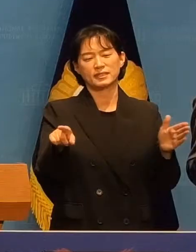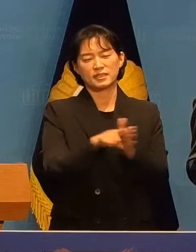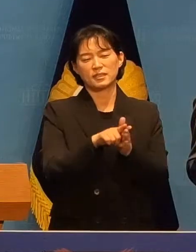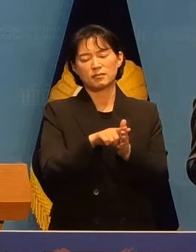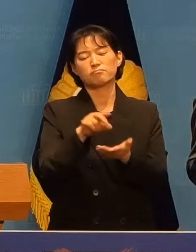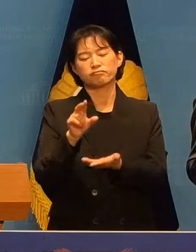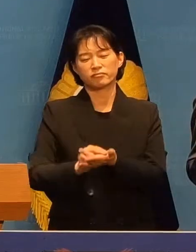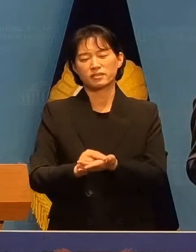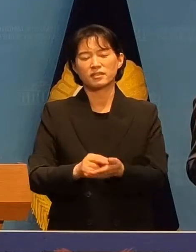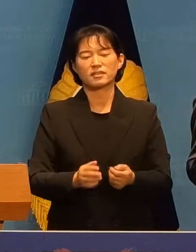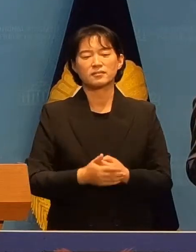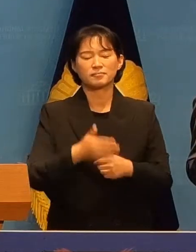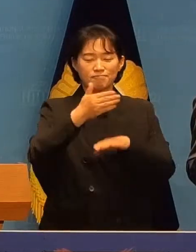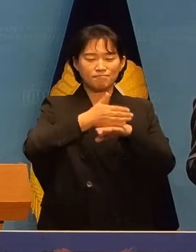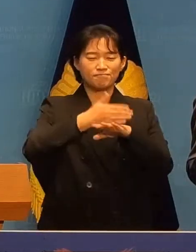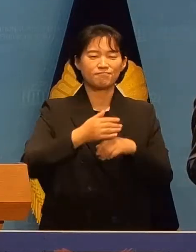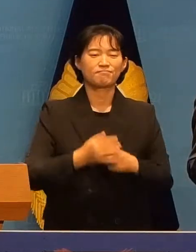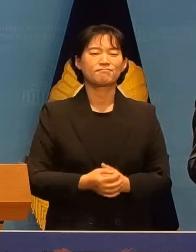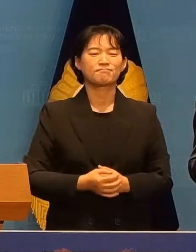문제입니다. 감사합니다.